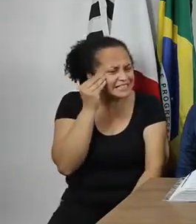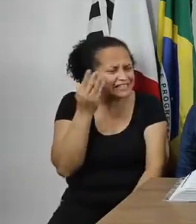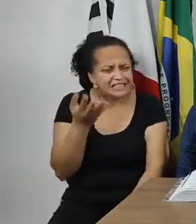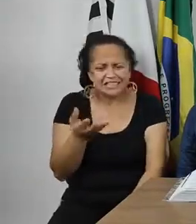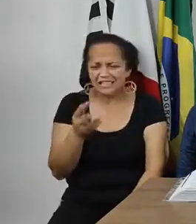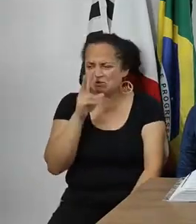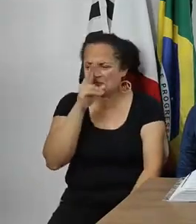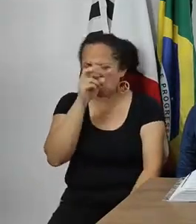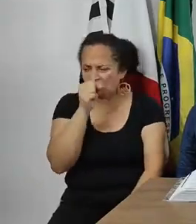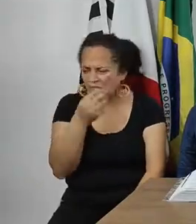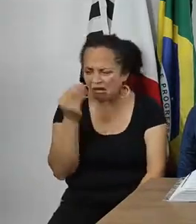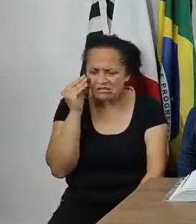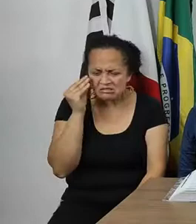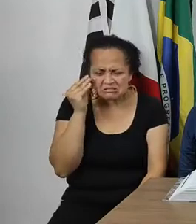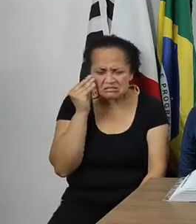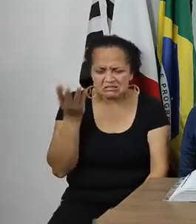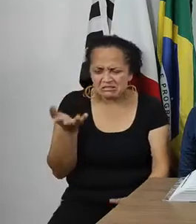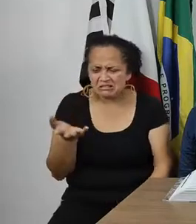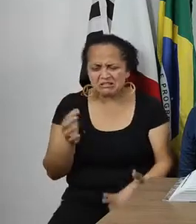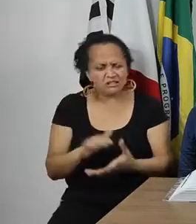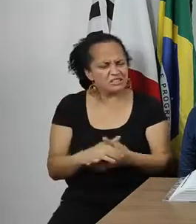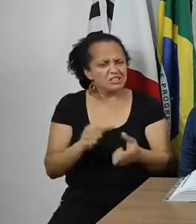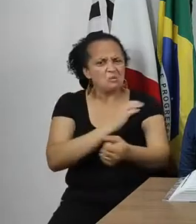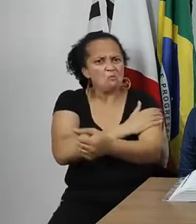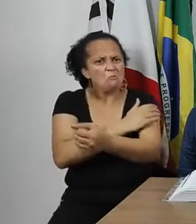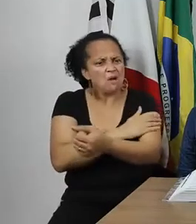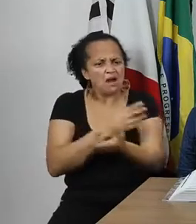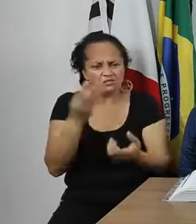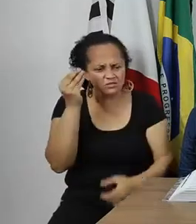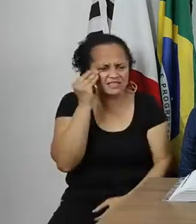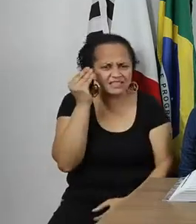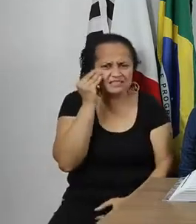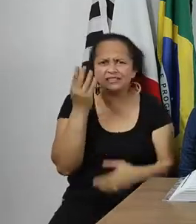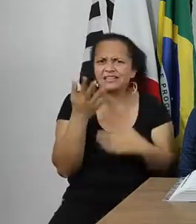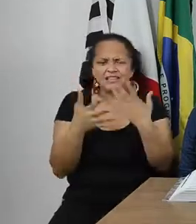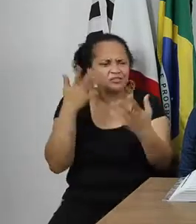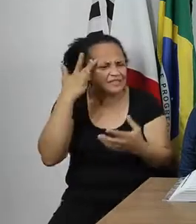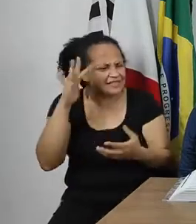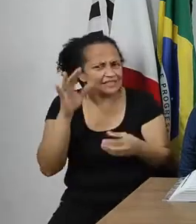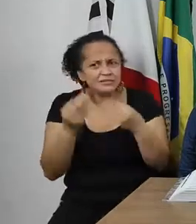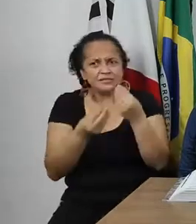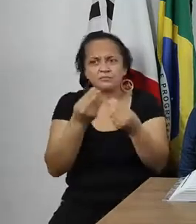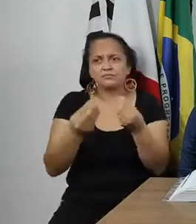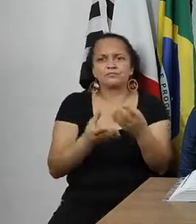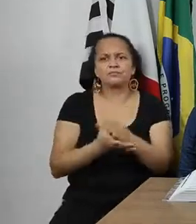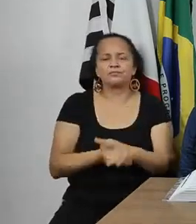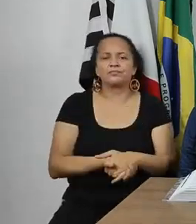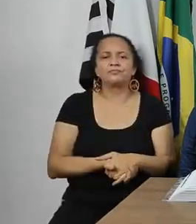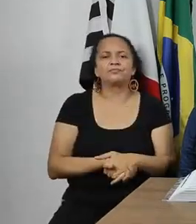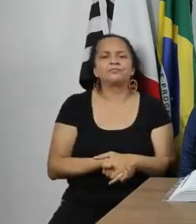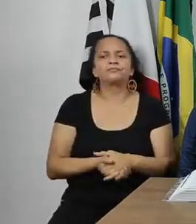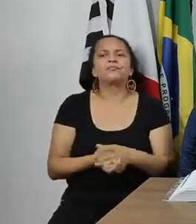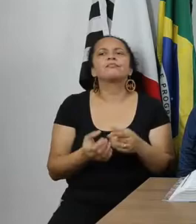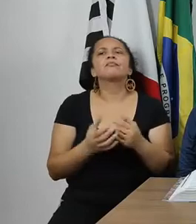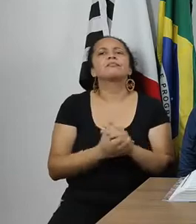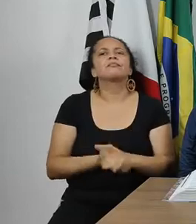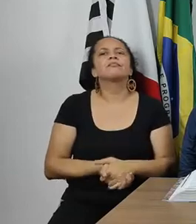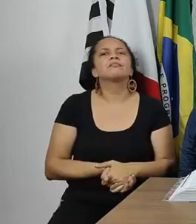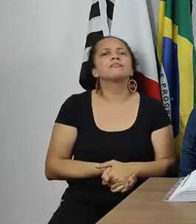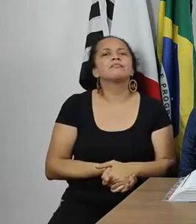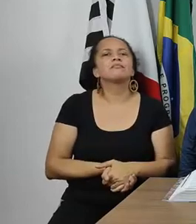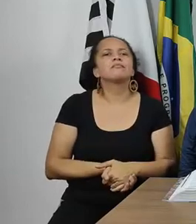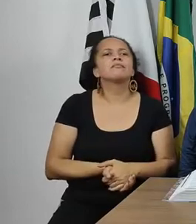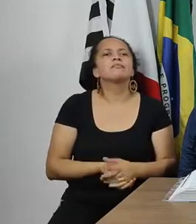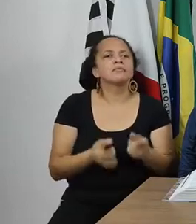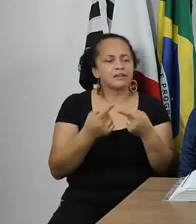com o próprio braço, com os próprios meios. Mas Ezequias